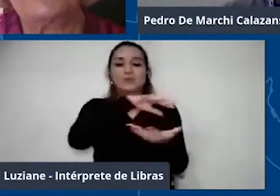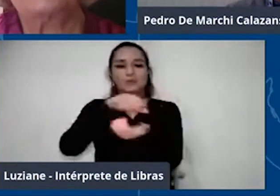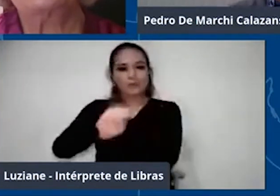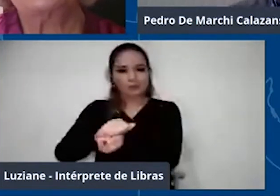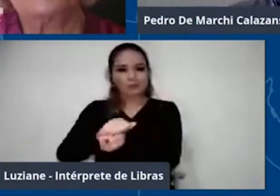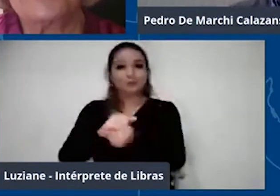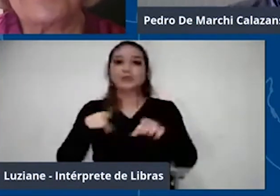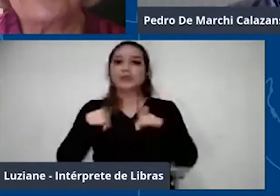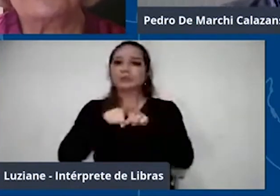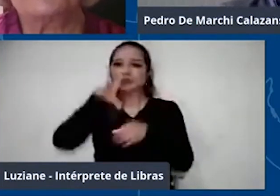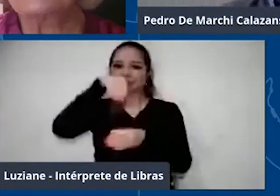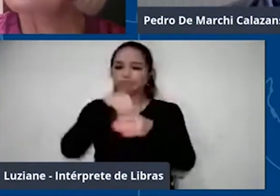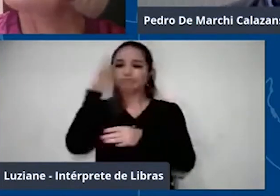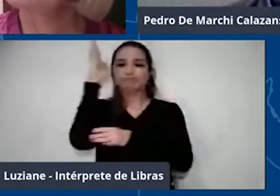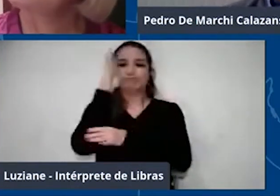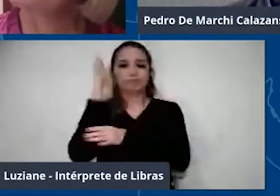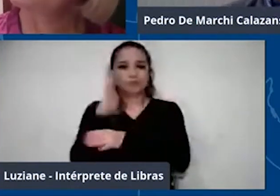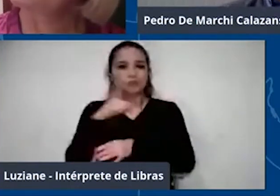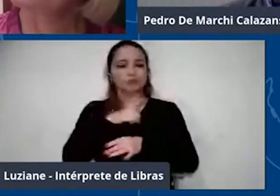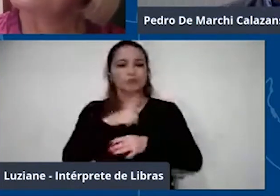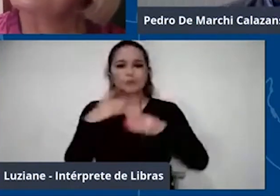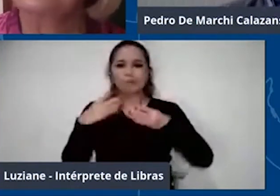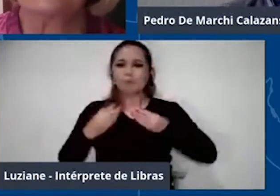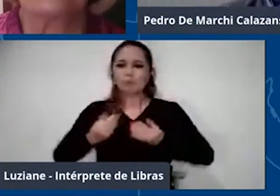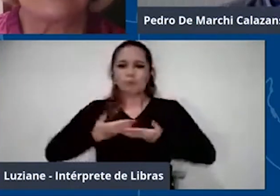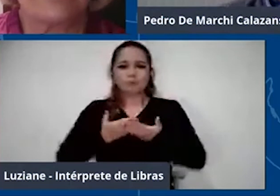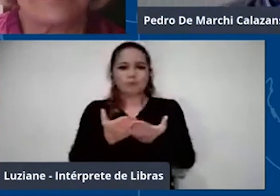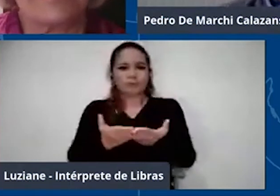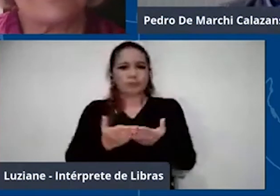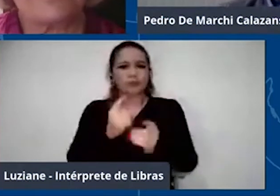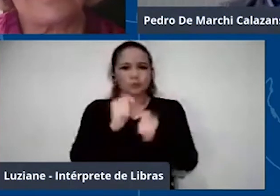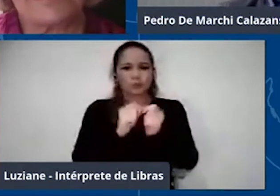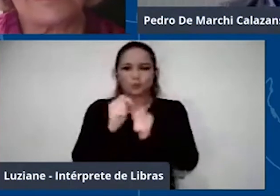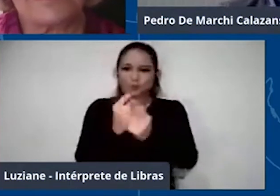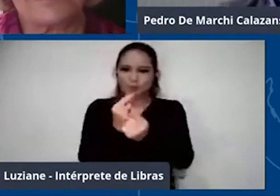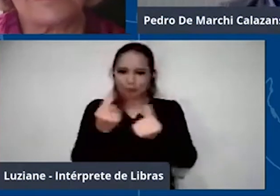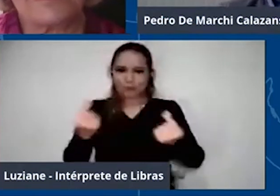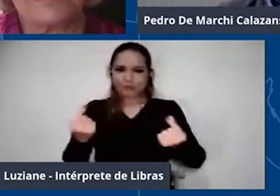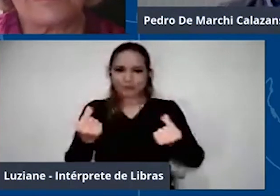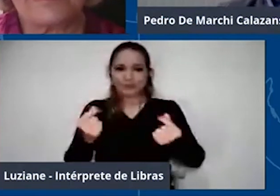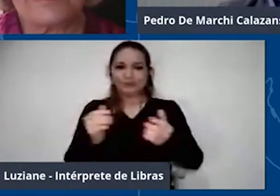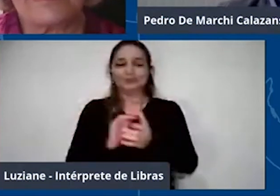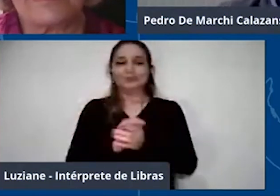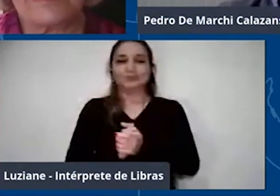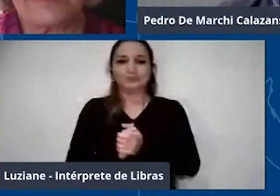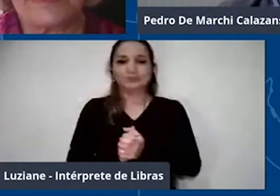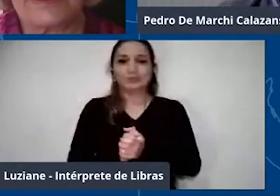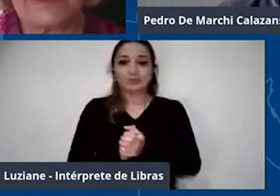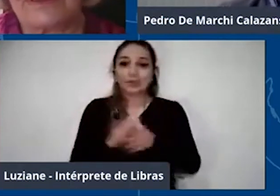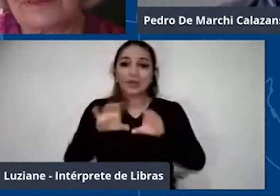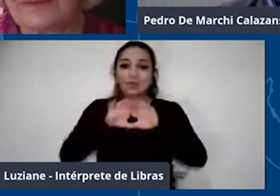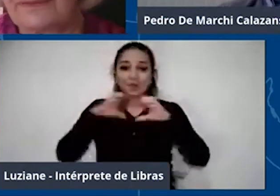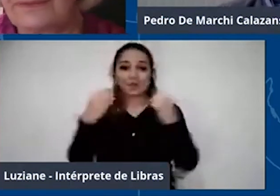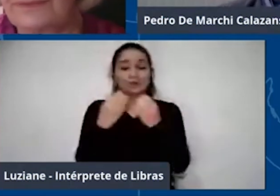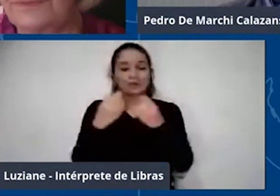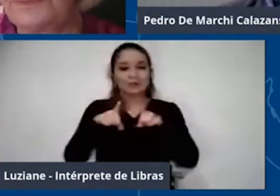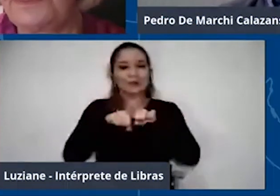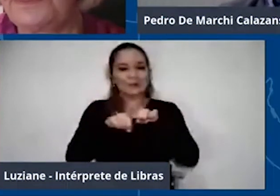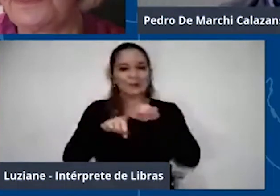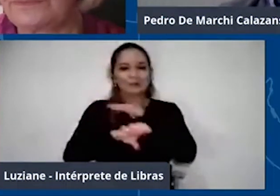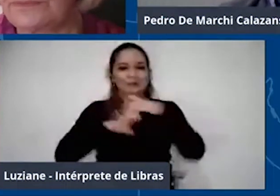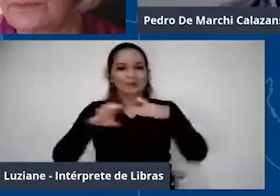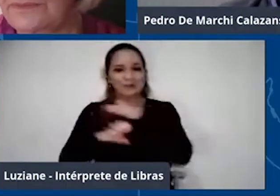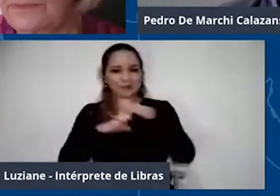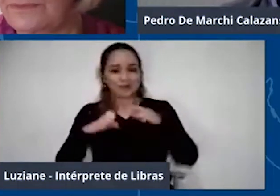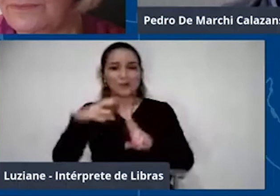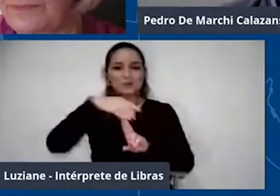e também dentro do Brasil, no ambiente aqui econômico. A Câmara Empresarial Brasileira e a FEComércio